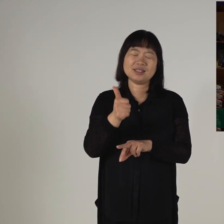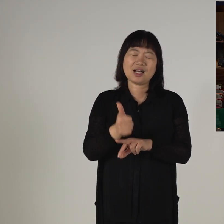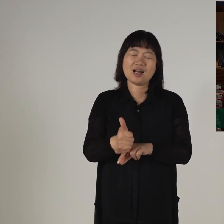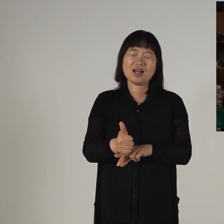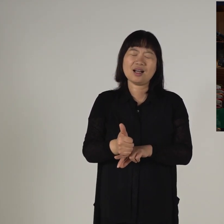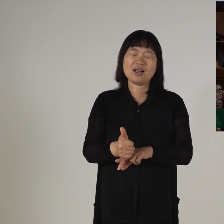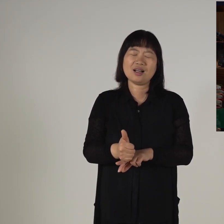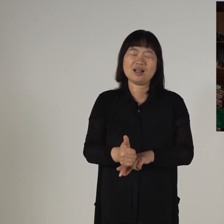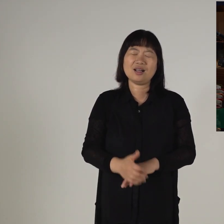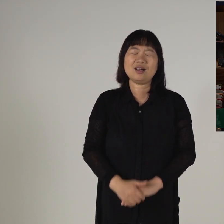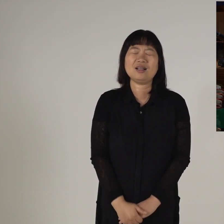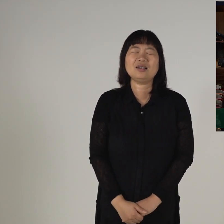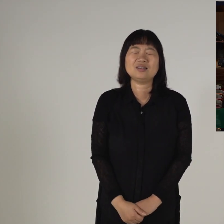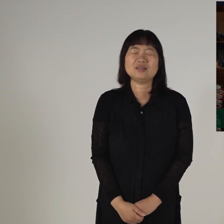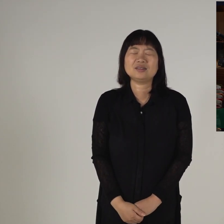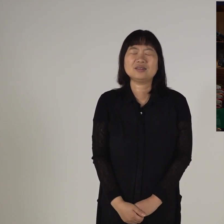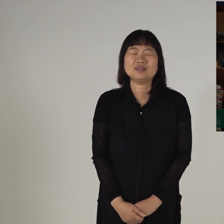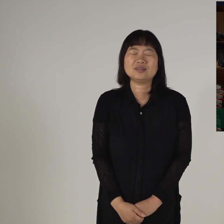왕이시라.